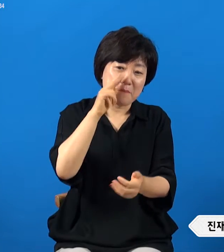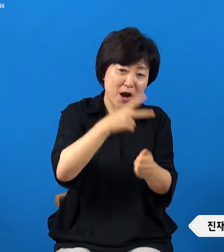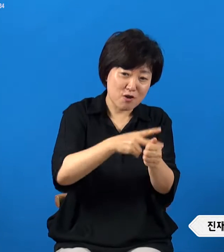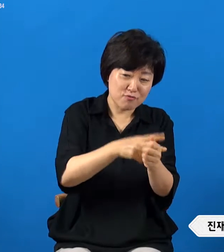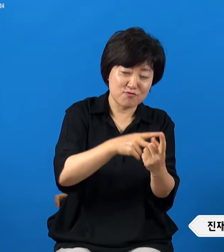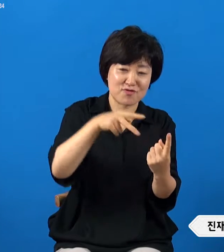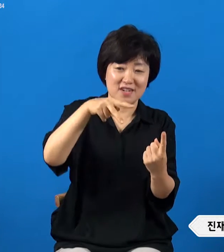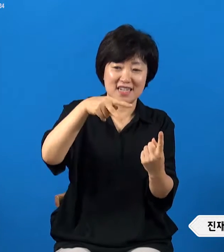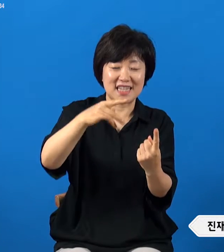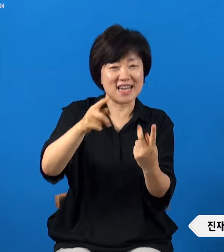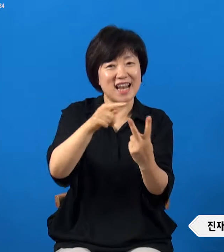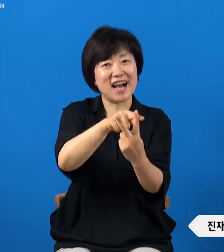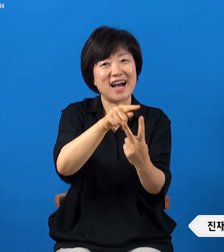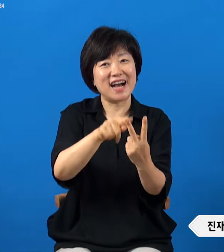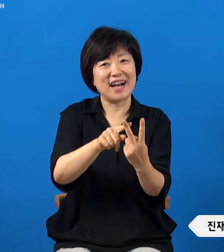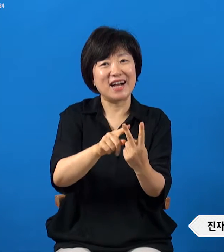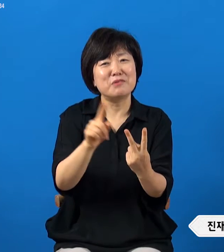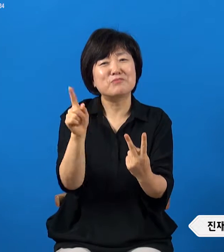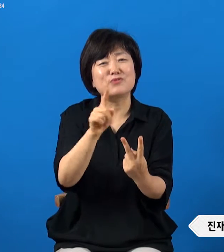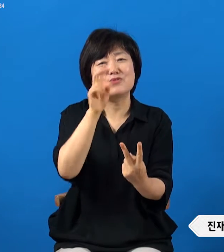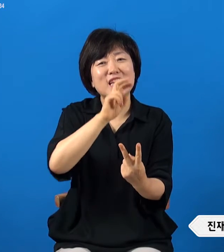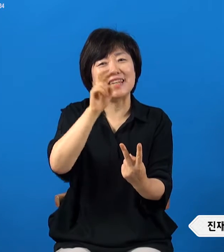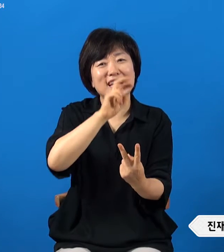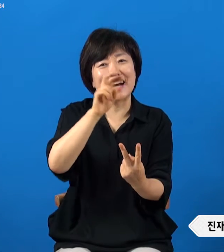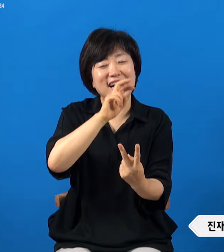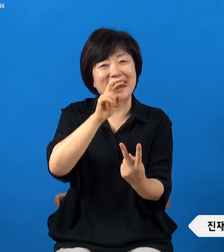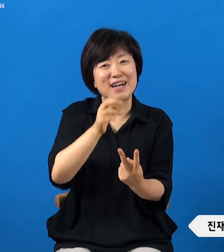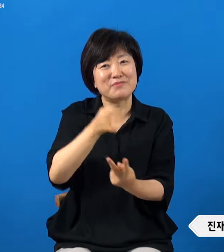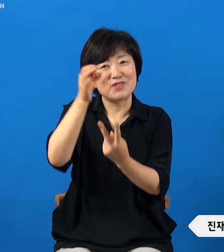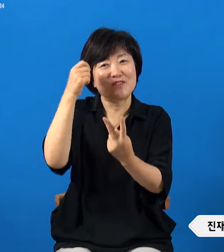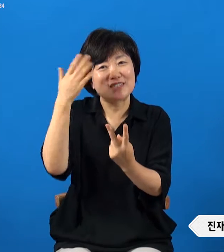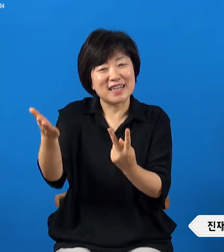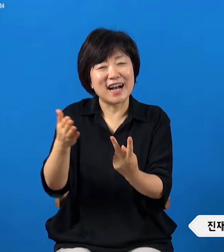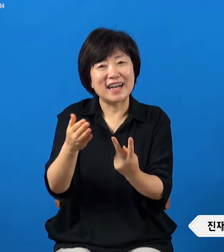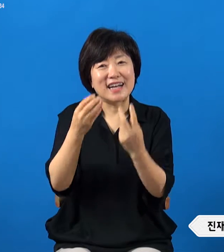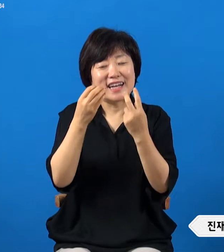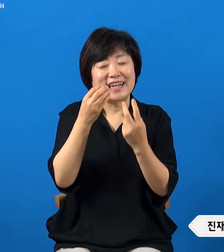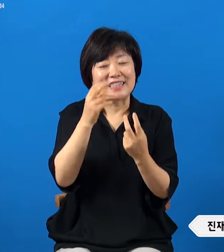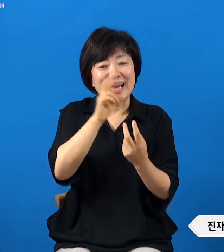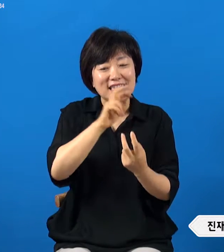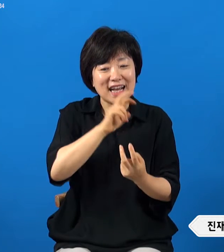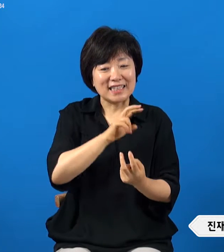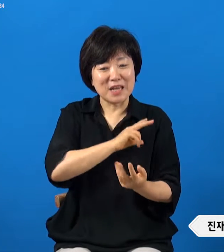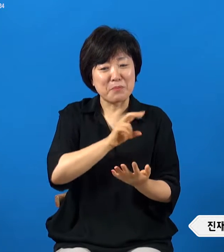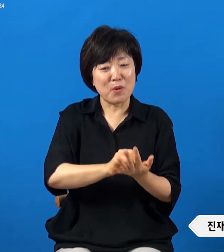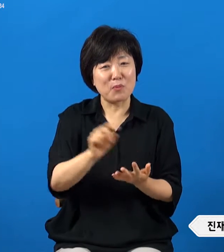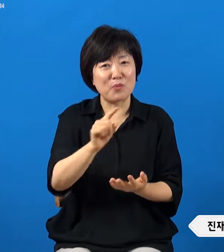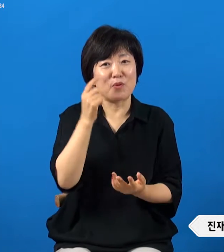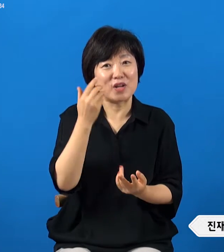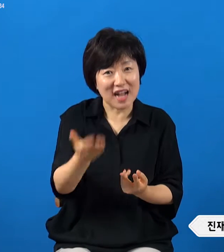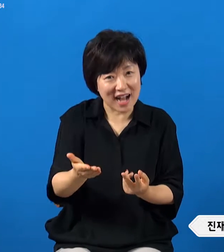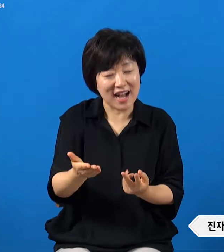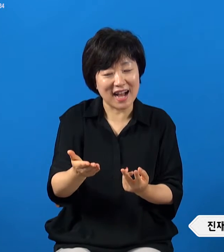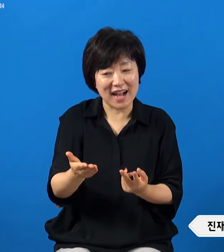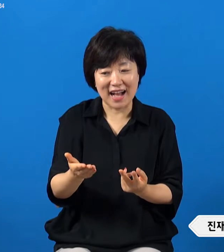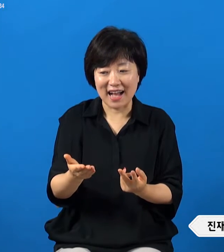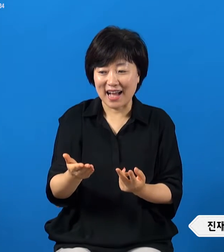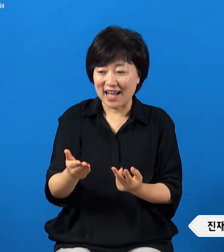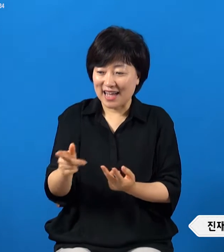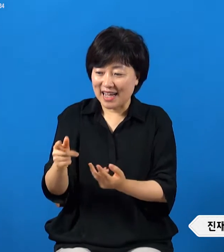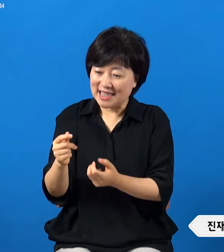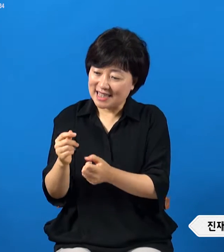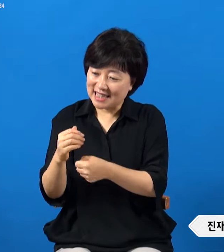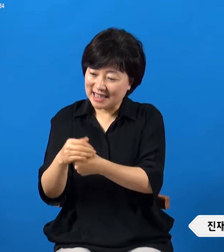실라가 어떤 찬양을 불렀을까? 만약 새 찬송가가 그들에게 있었다면 그들은